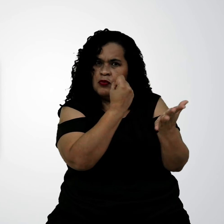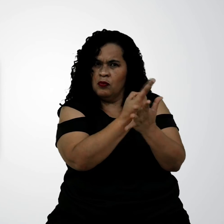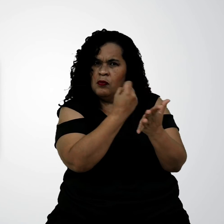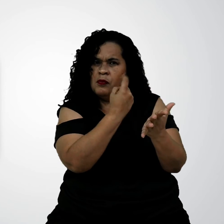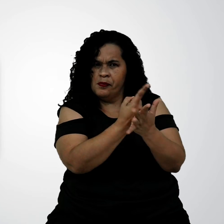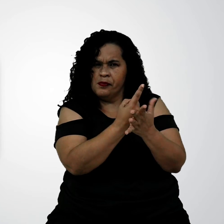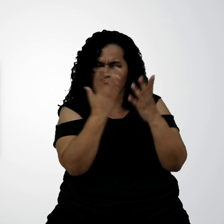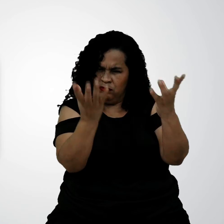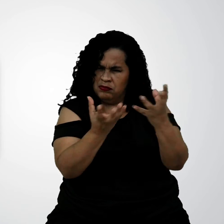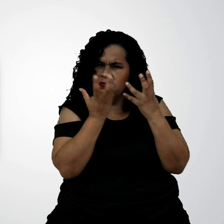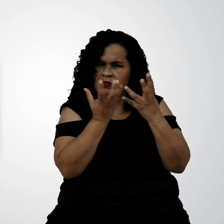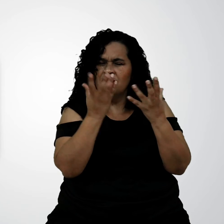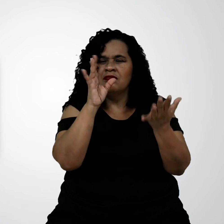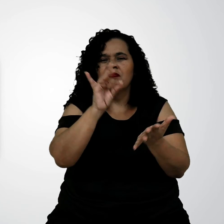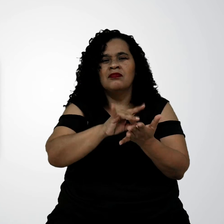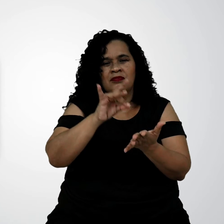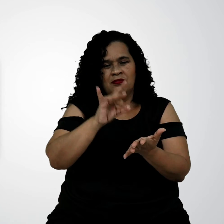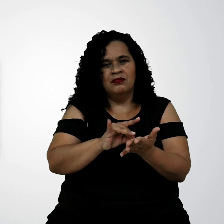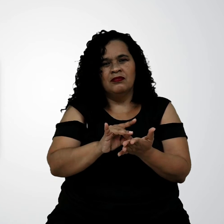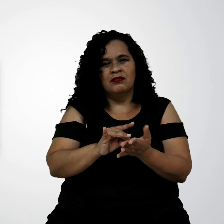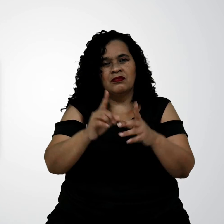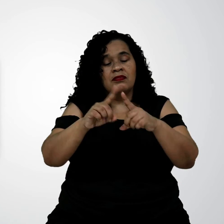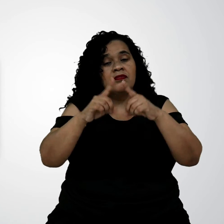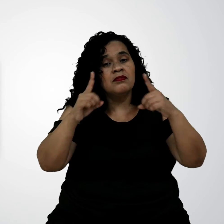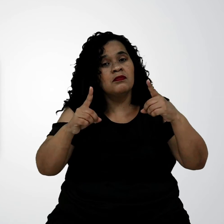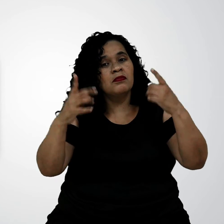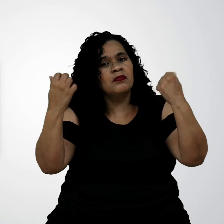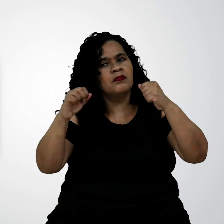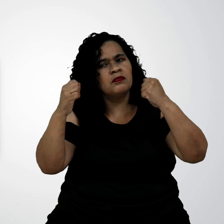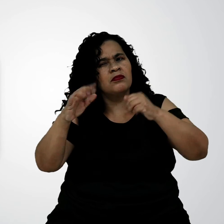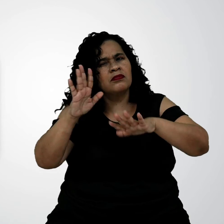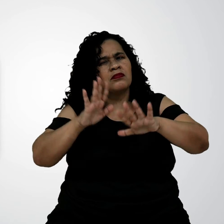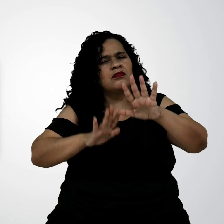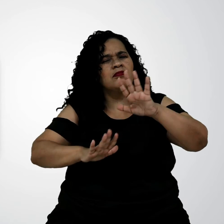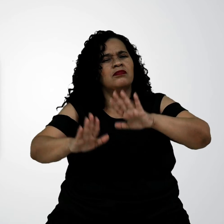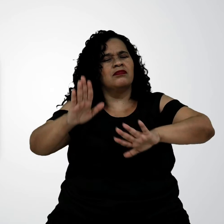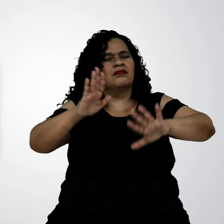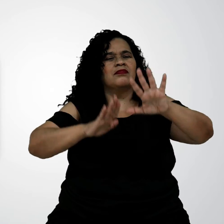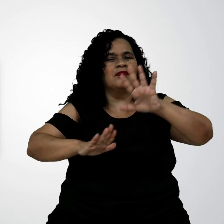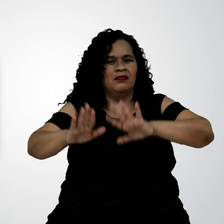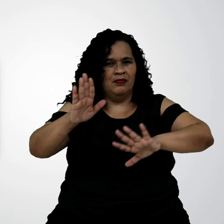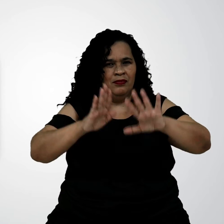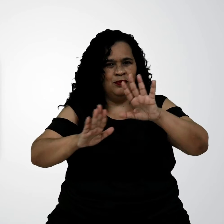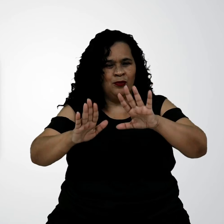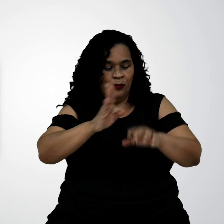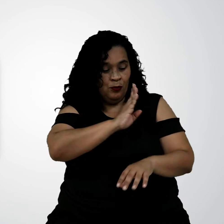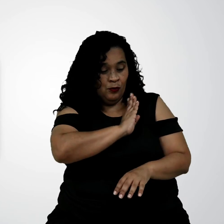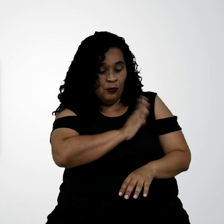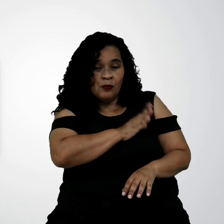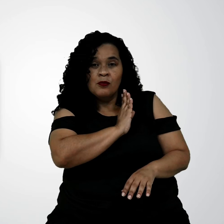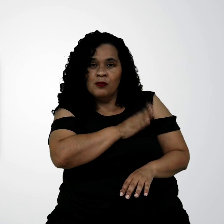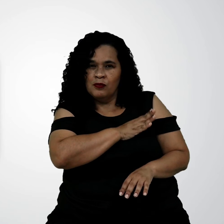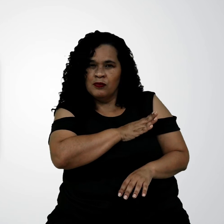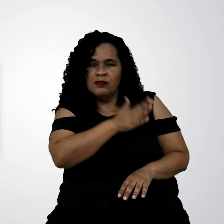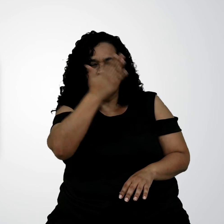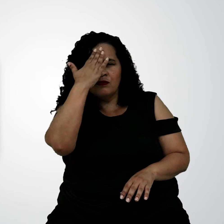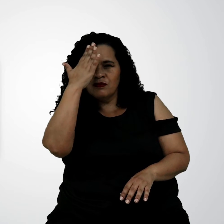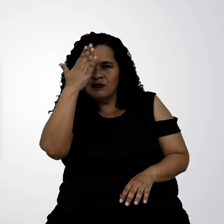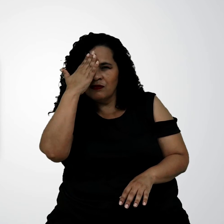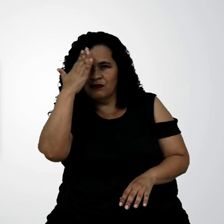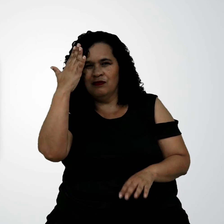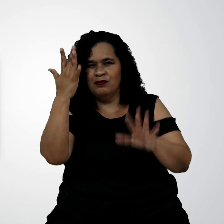queremos comprar algumas coisas, mas não é isso que enche o nosso coração, é o propósito de ter água viva